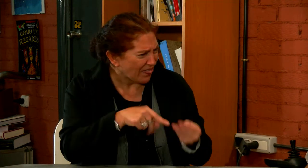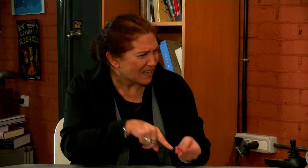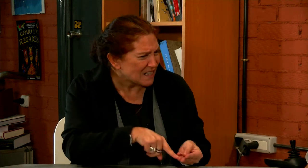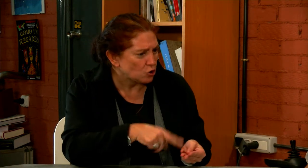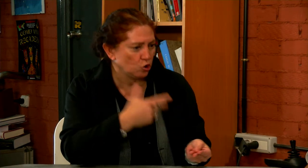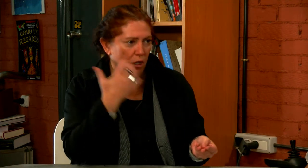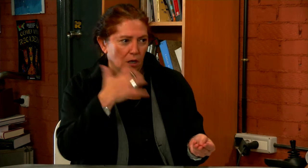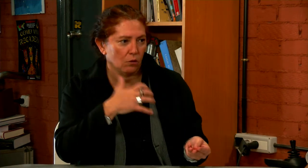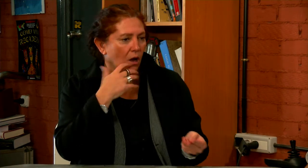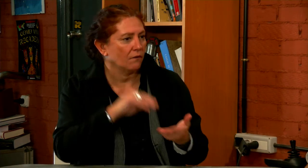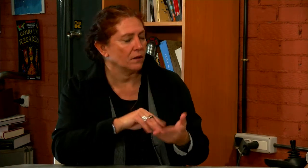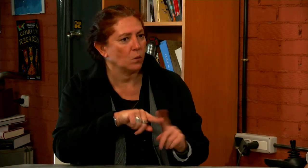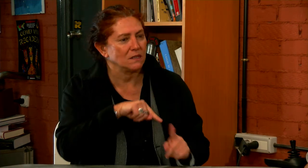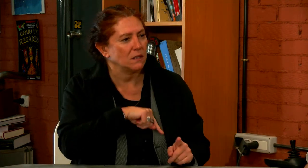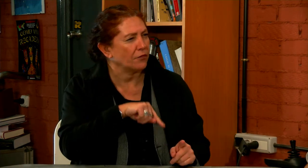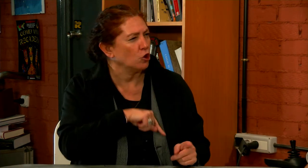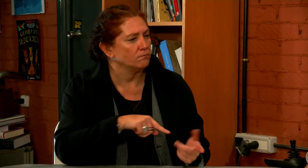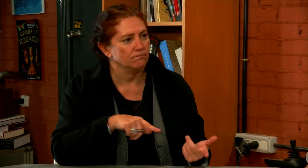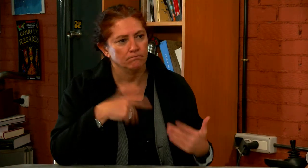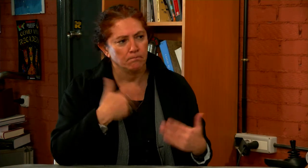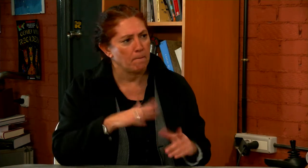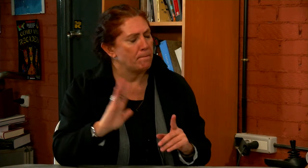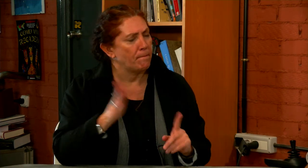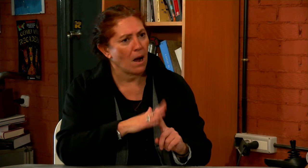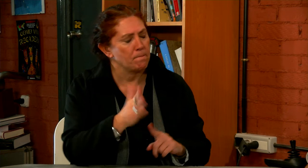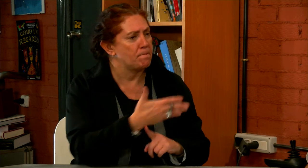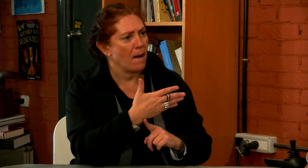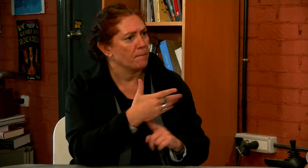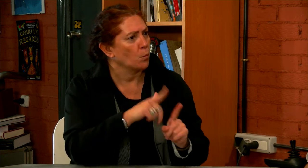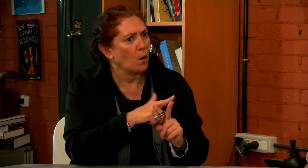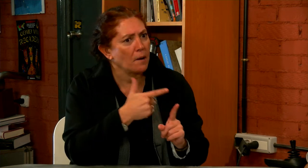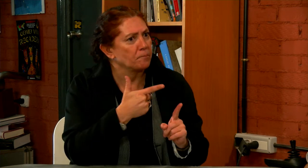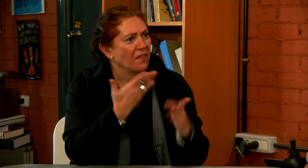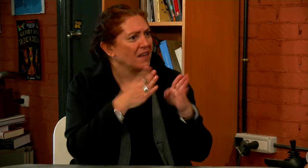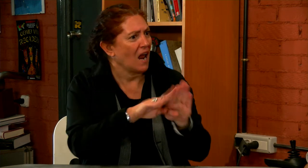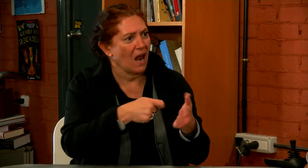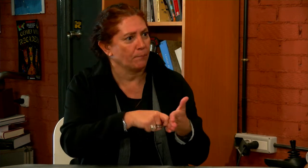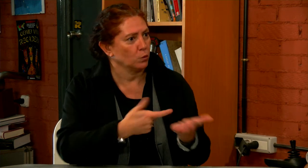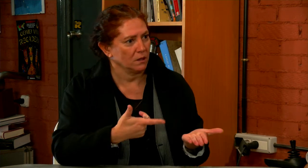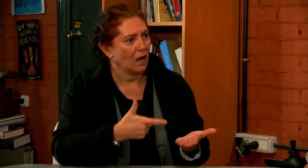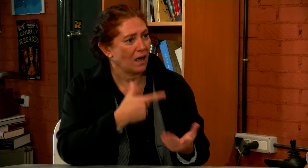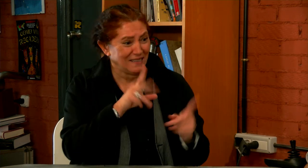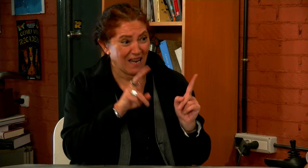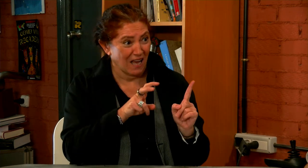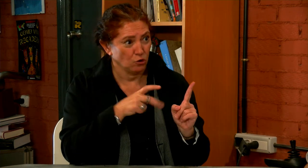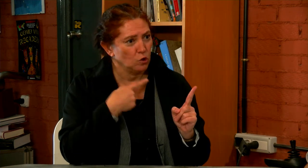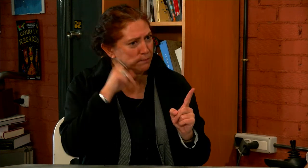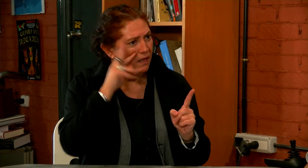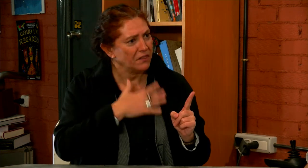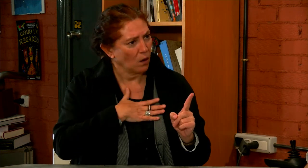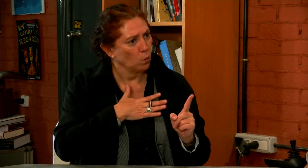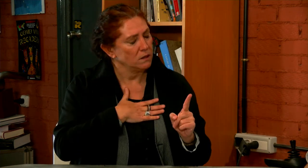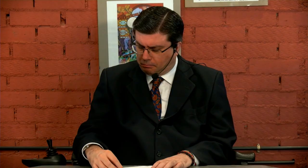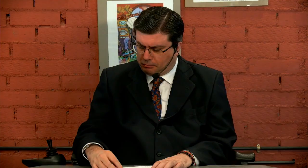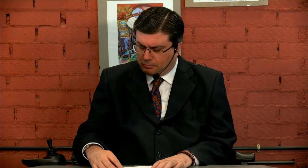único que tiene es un problema de comunicación. Y da la sensación de que es como una bofetada, como le cierran la puerta